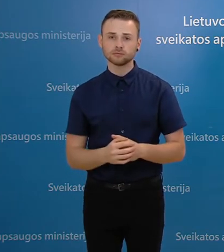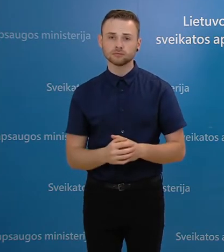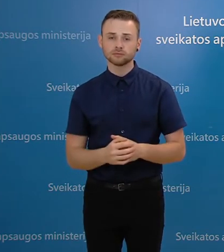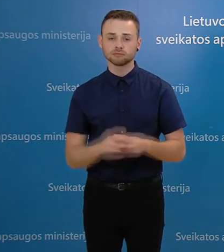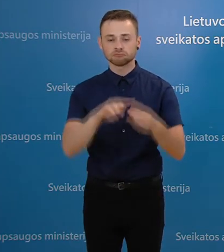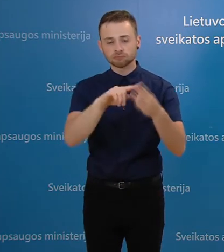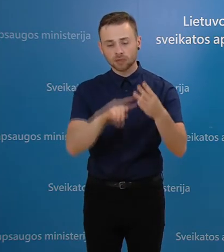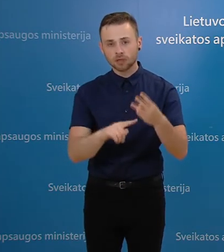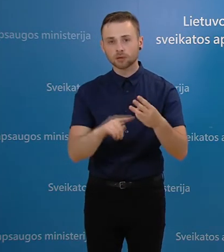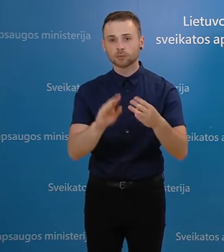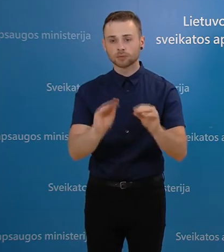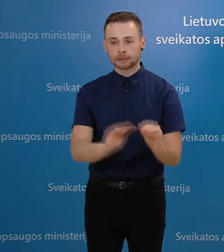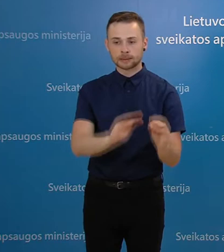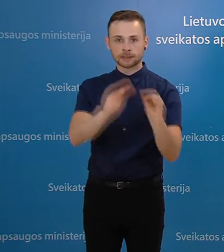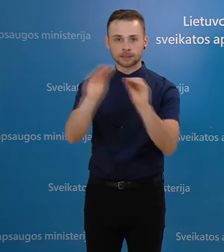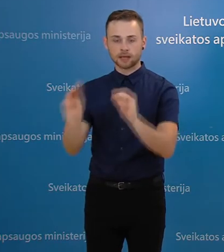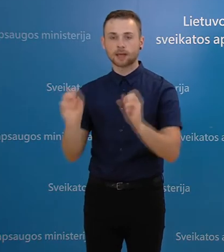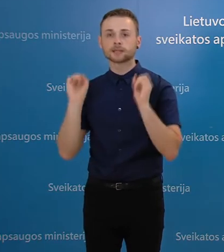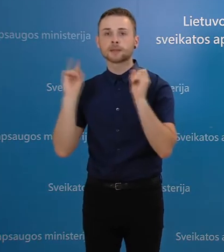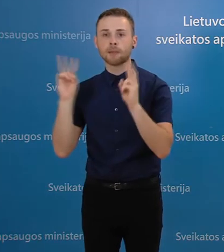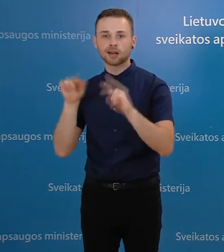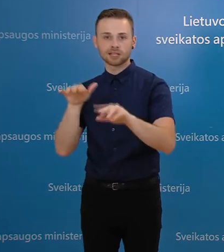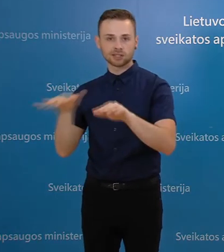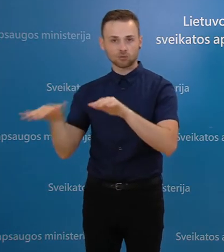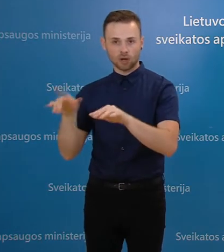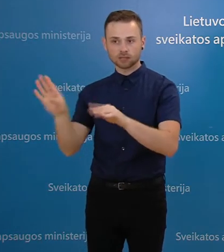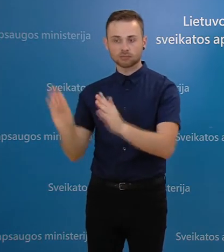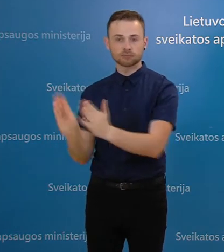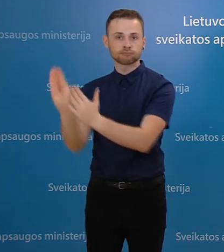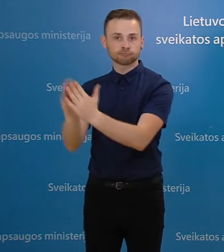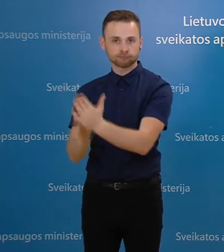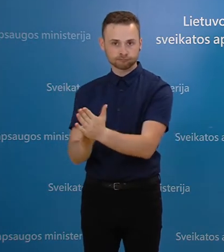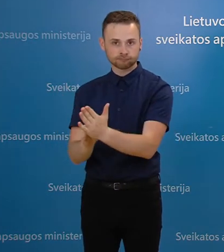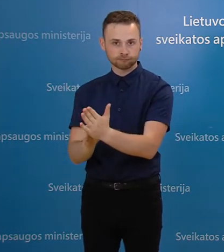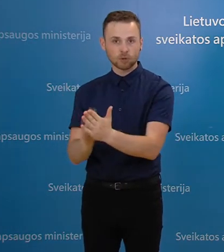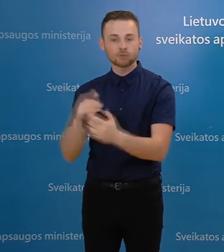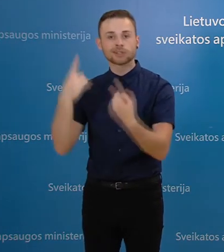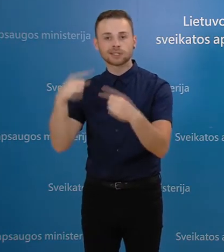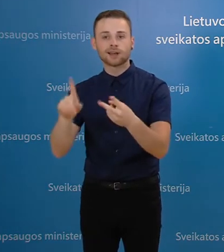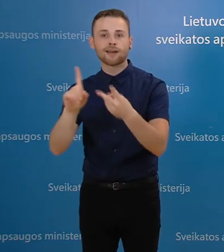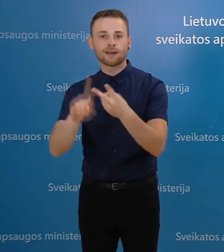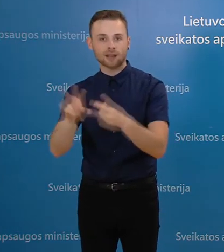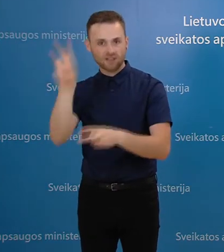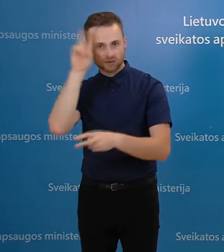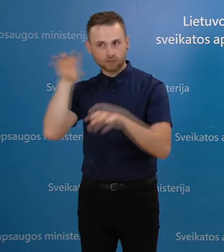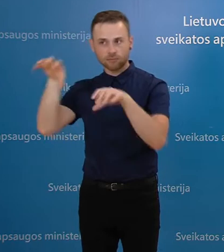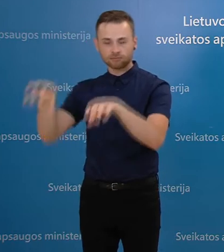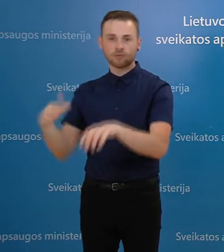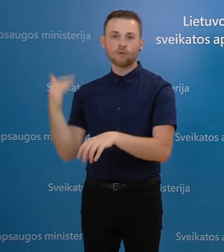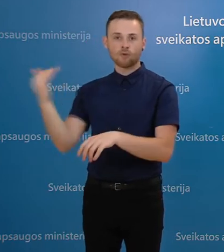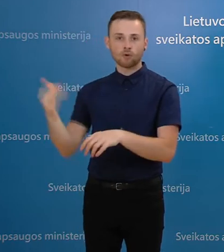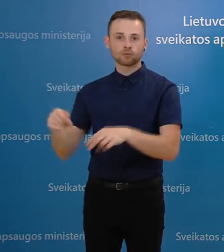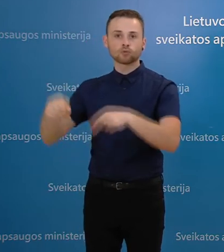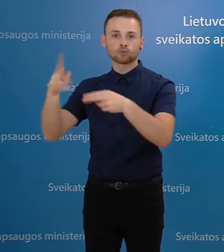persikels į ekstremalią situaciją, į kitą vyriausybės nutarimą, tai esminiai ribojimai,